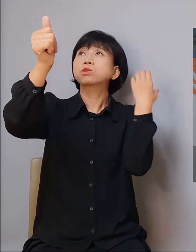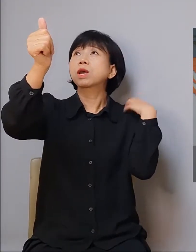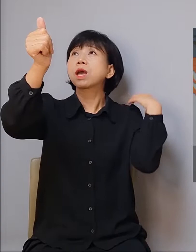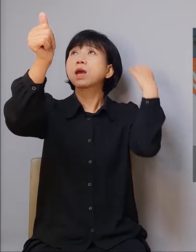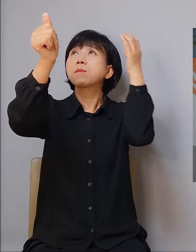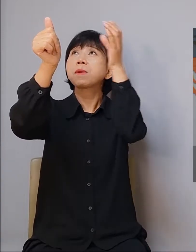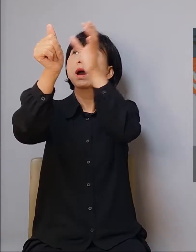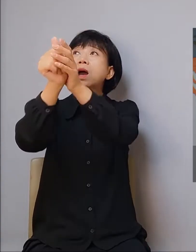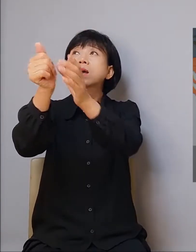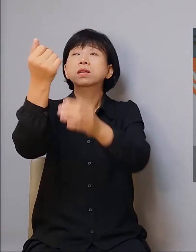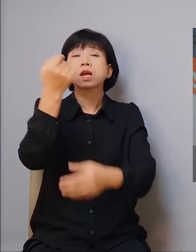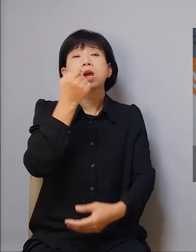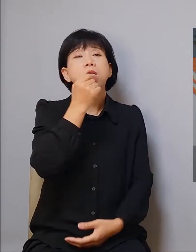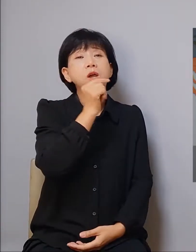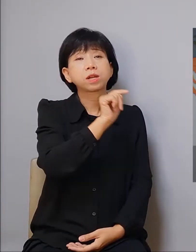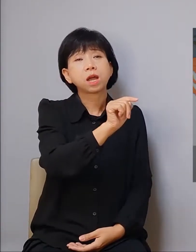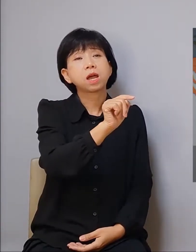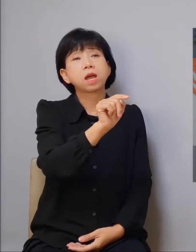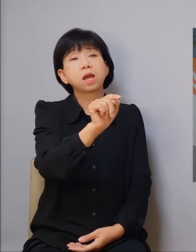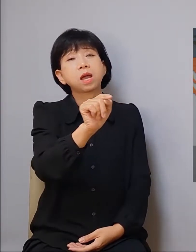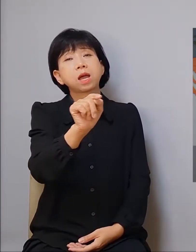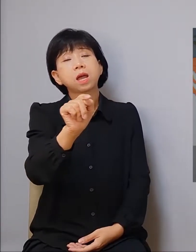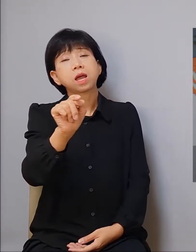염려 주께